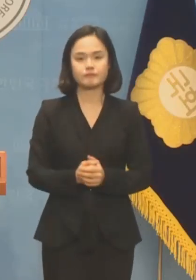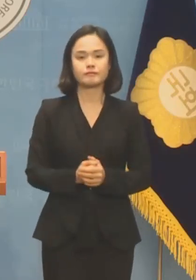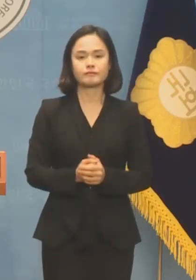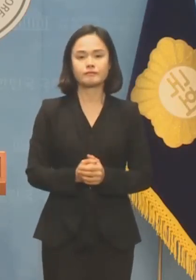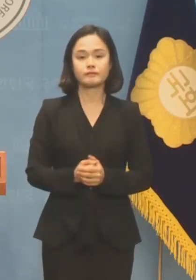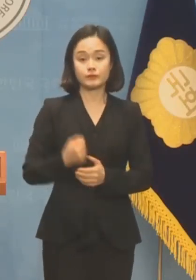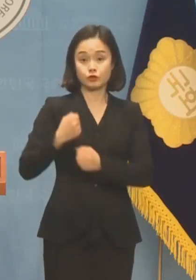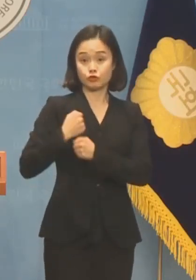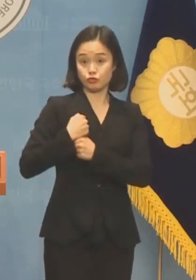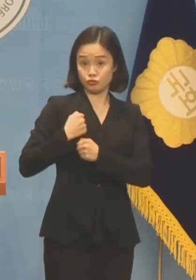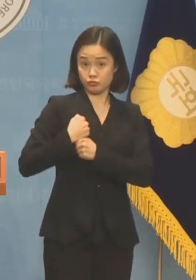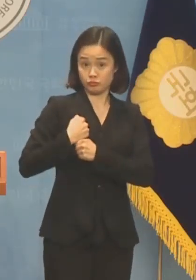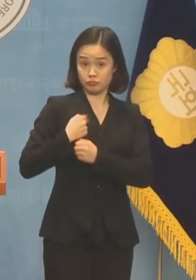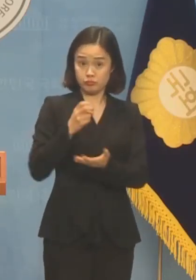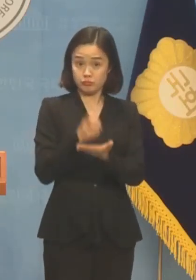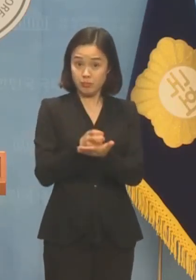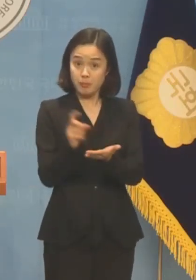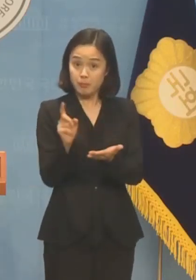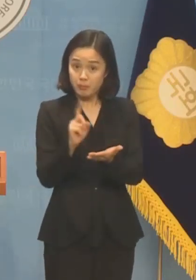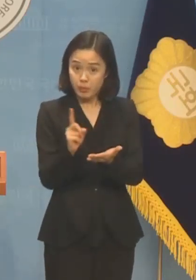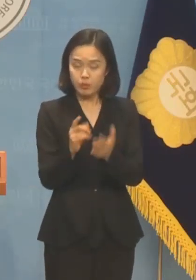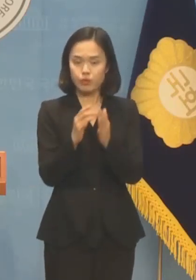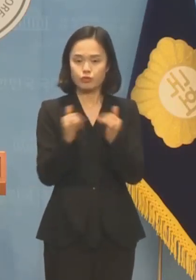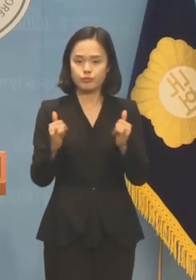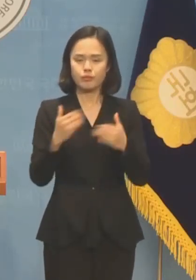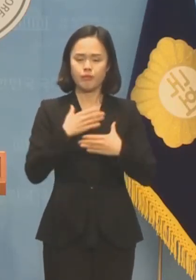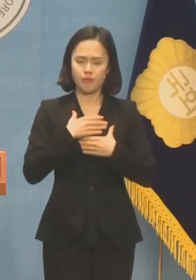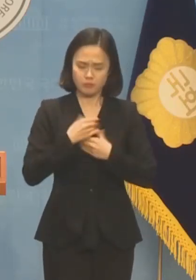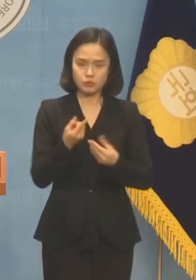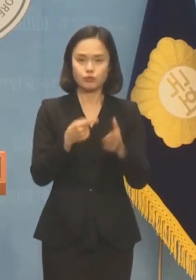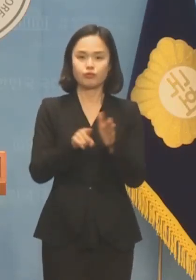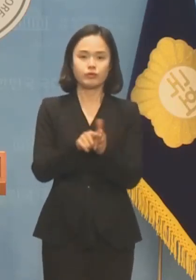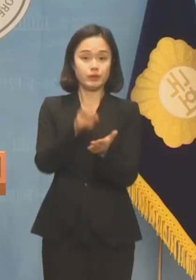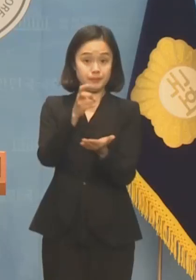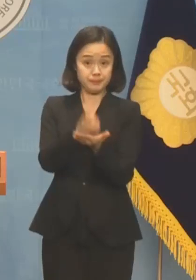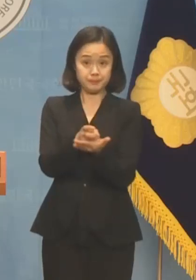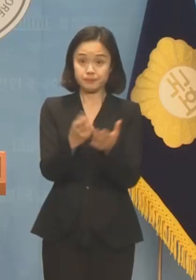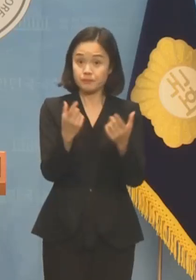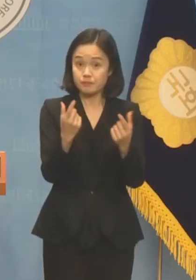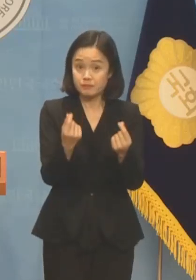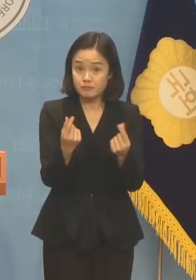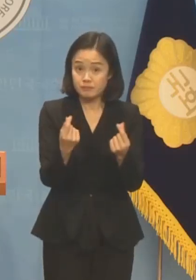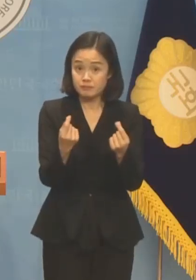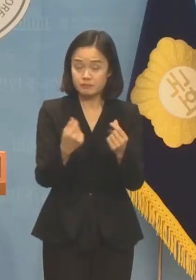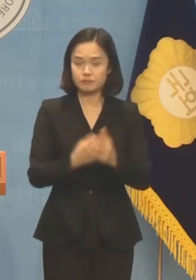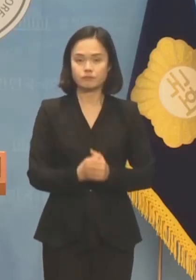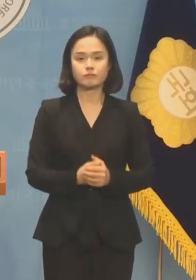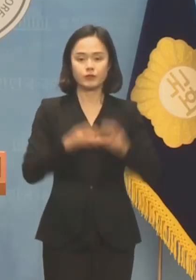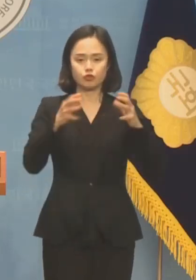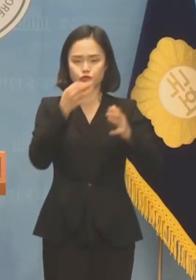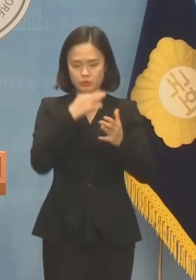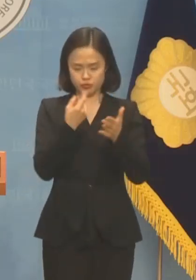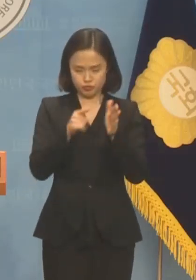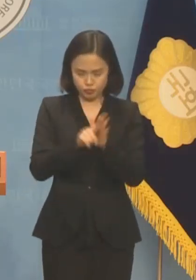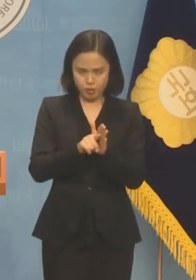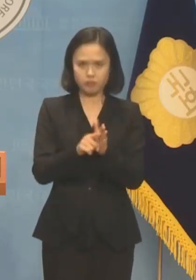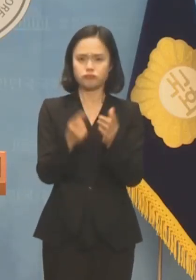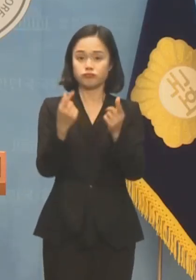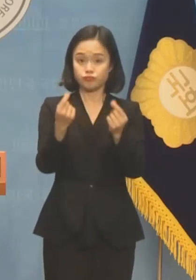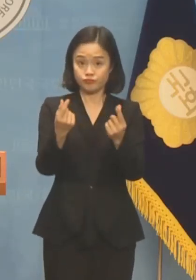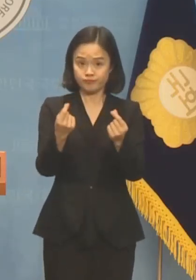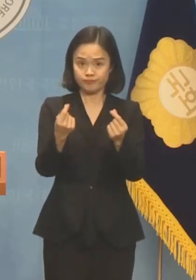안전과 국익을 위해 존재하는 것이지 독단적인 권력 행사를 위해 존재해서는 안 된다는